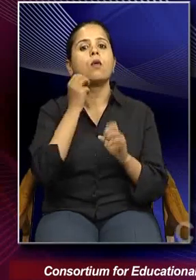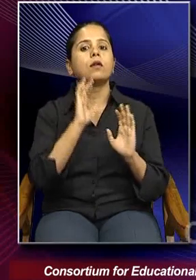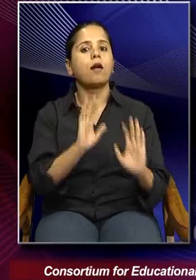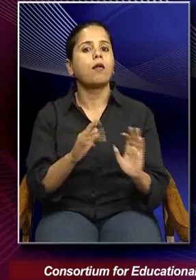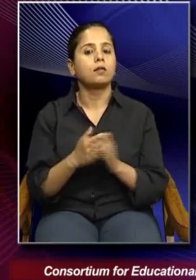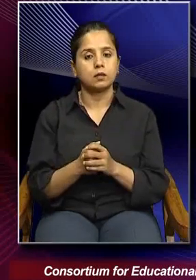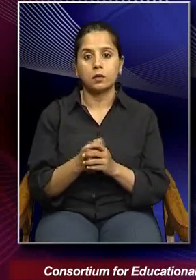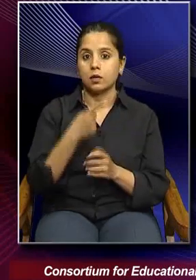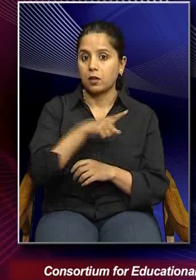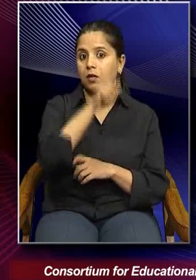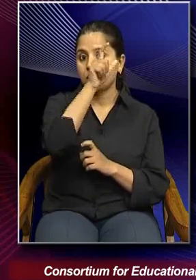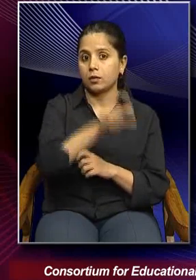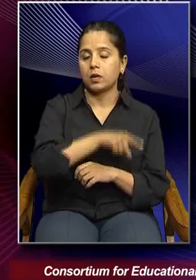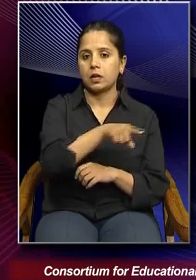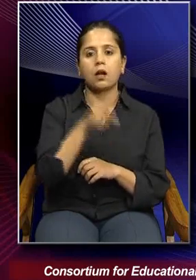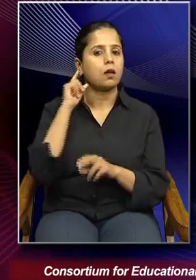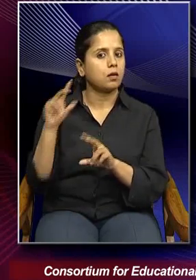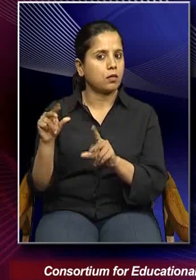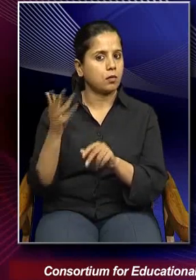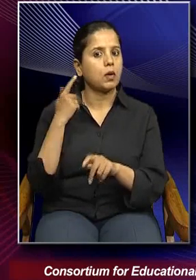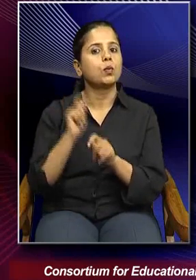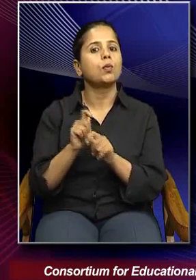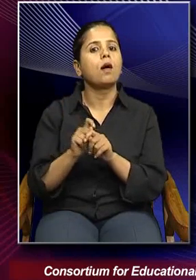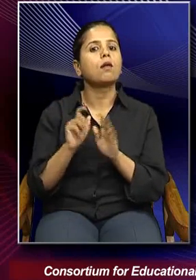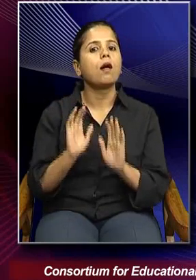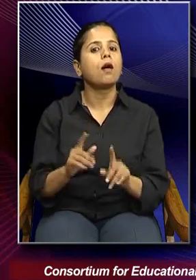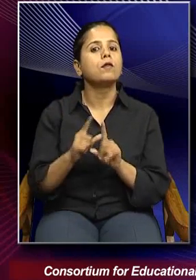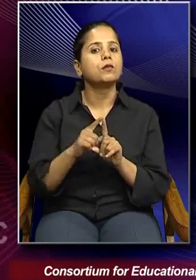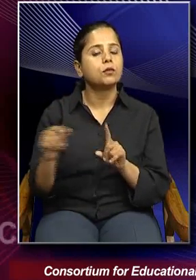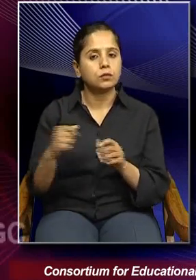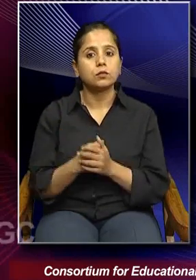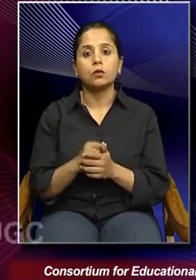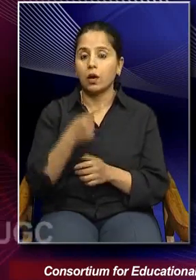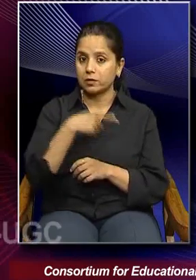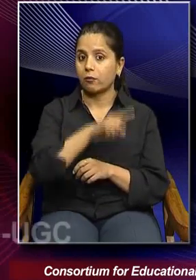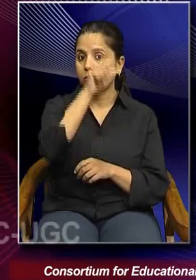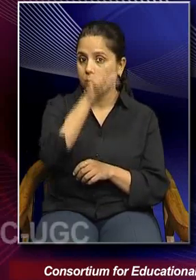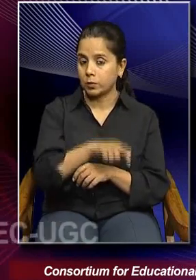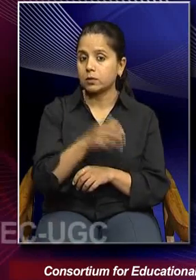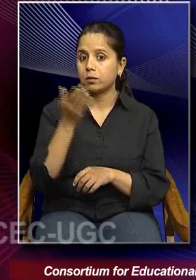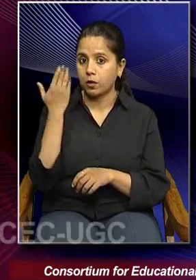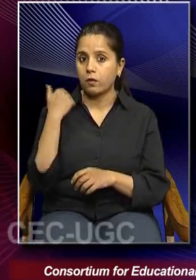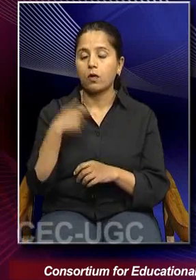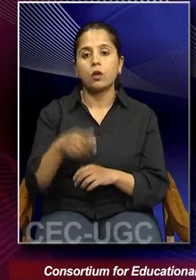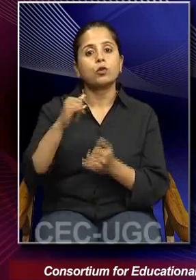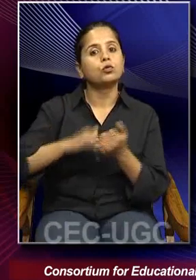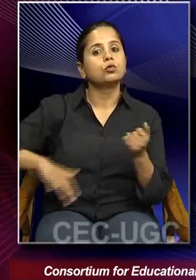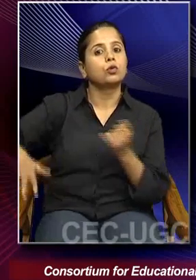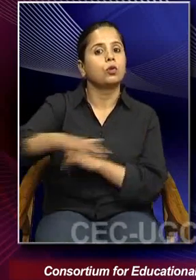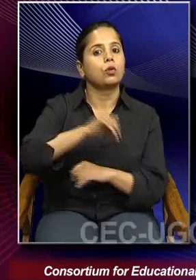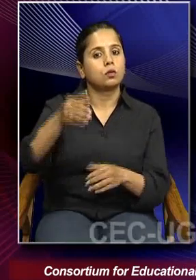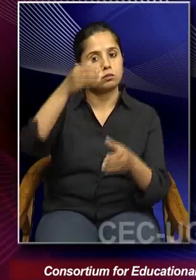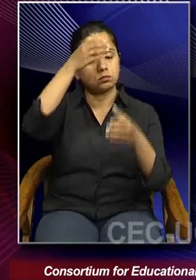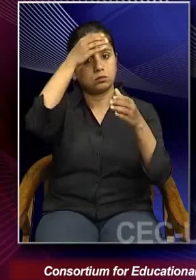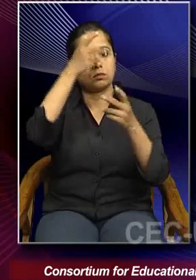उन्होंने रेडियो पर भी कम किया और उन्होंने समाज के मनोविज्ञान को